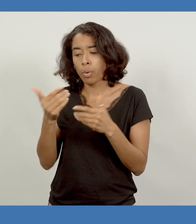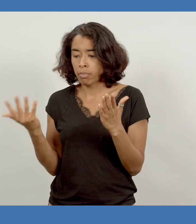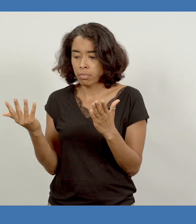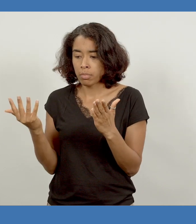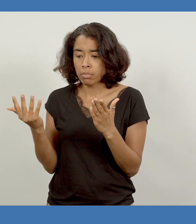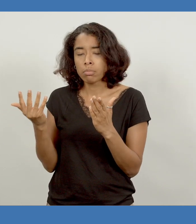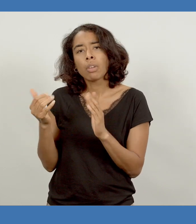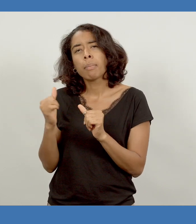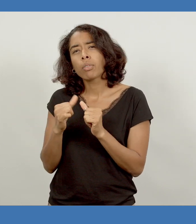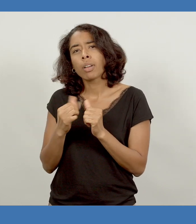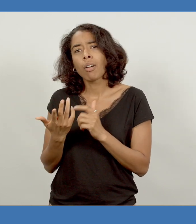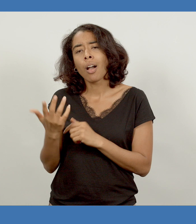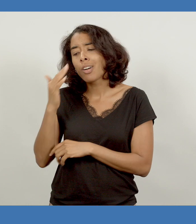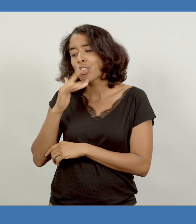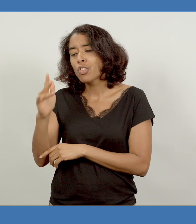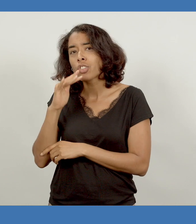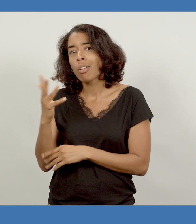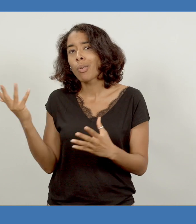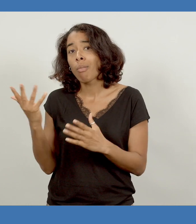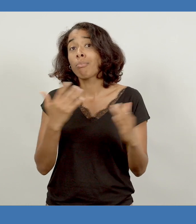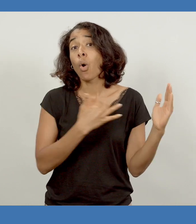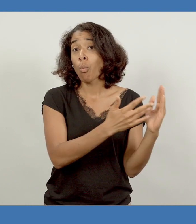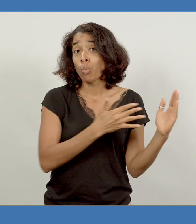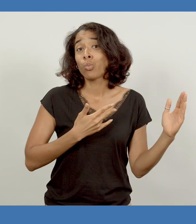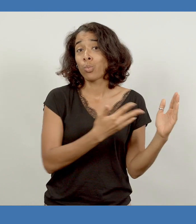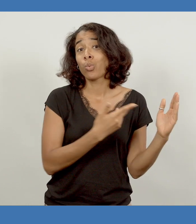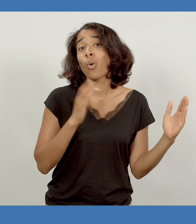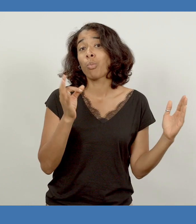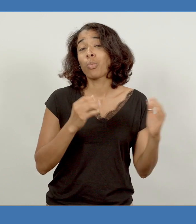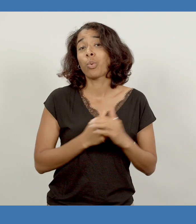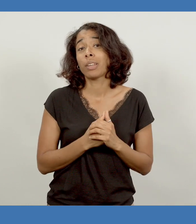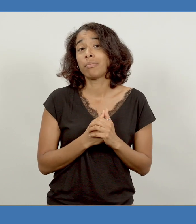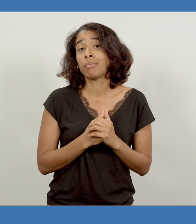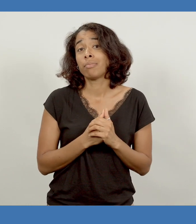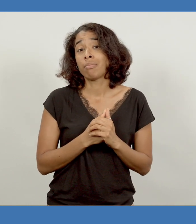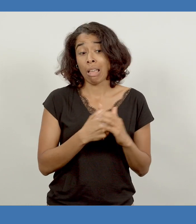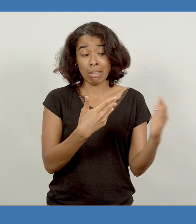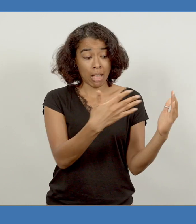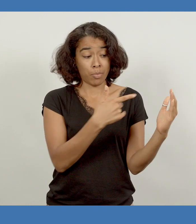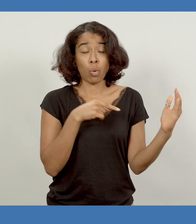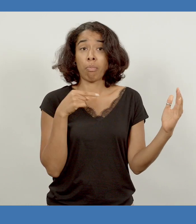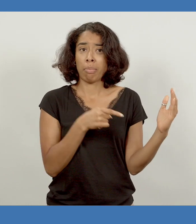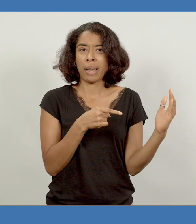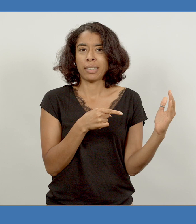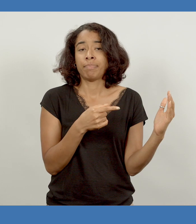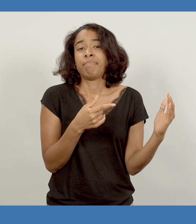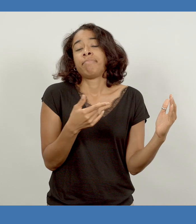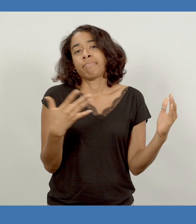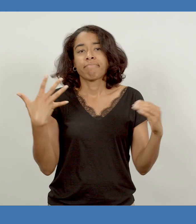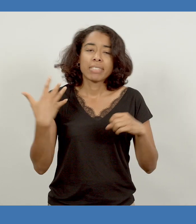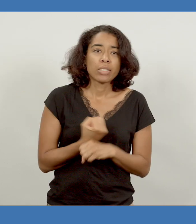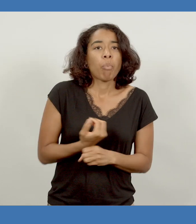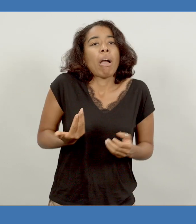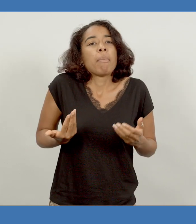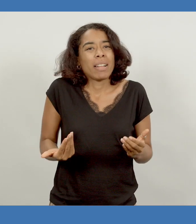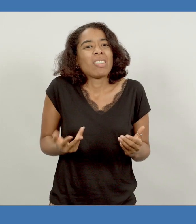fait? Ils ont chanté des psaumes. Ce texte, ce corpus important, malheureusement, très peu de